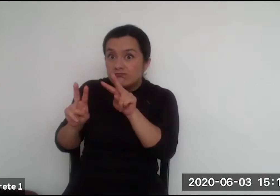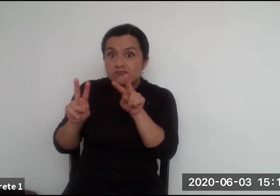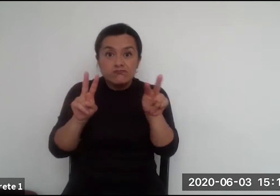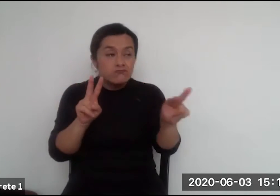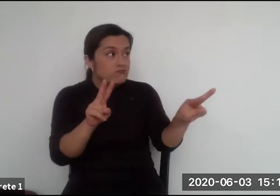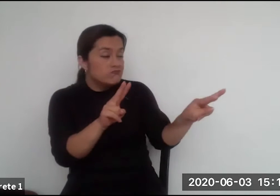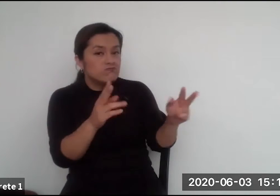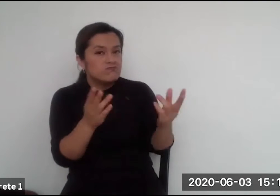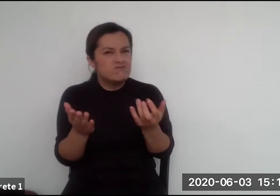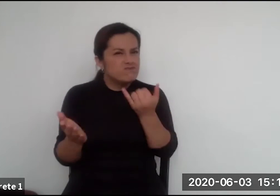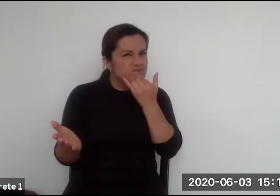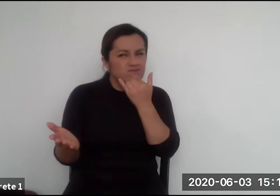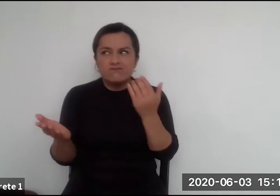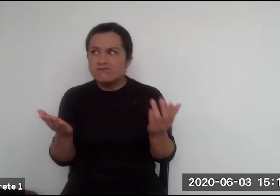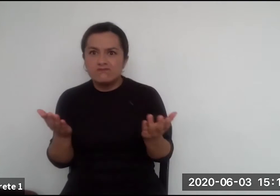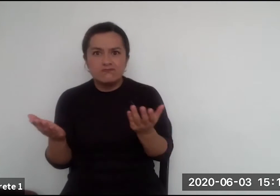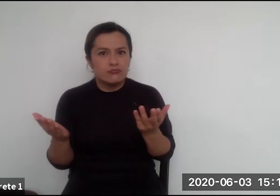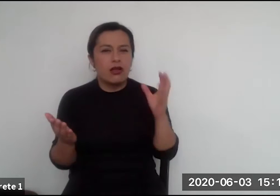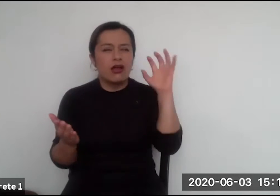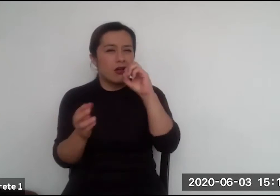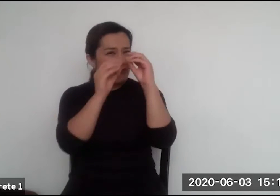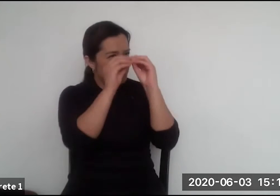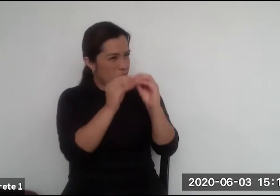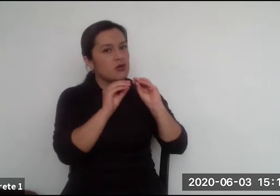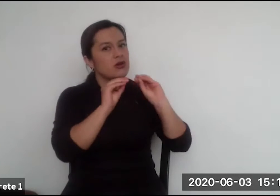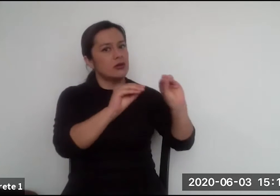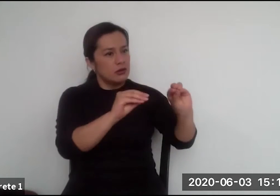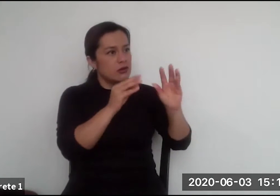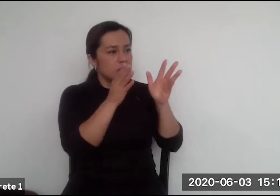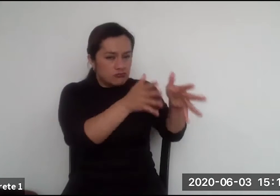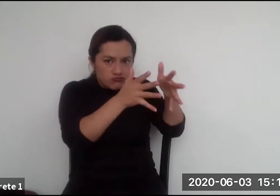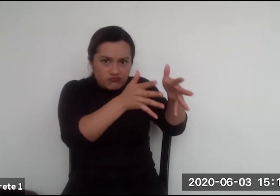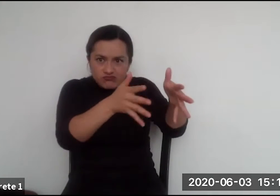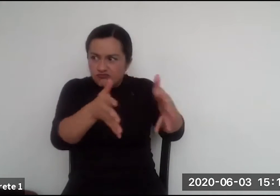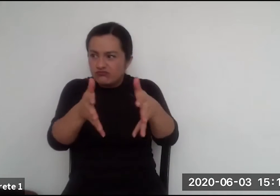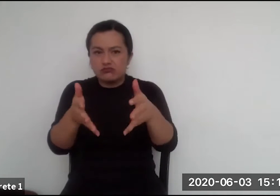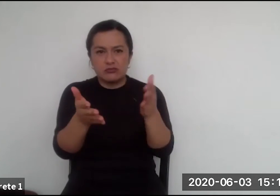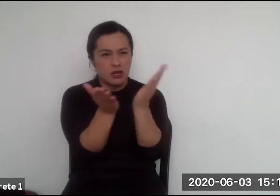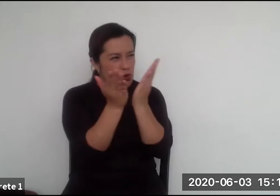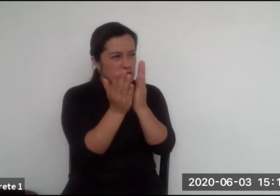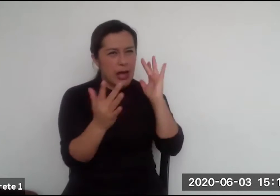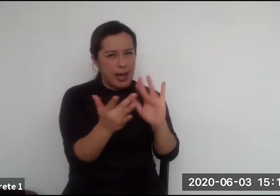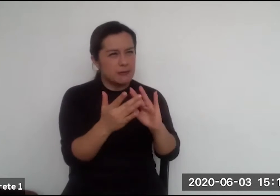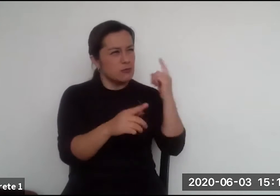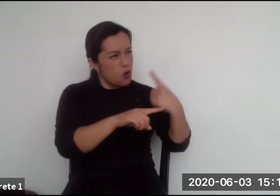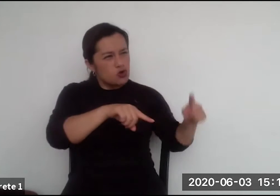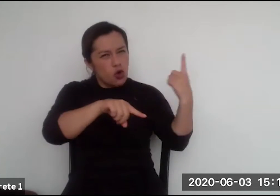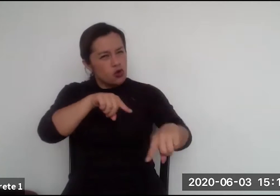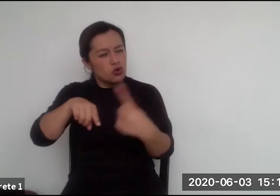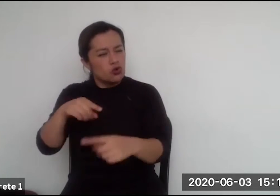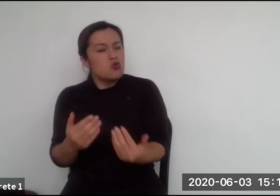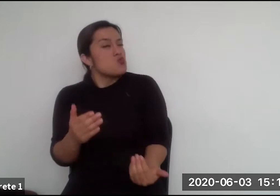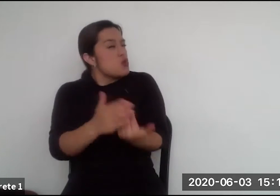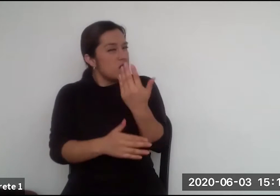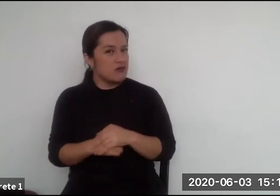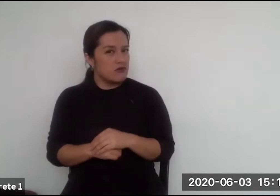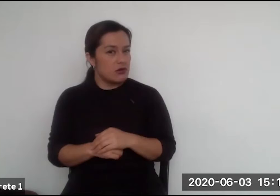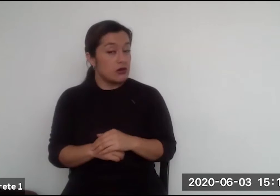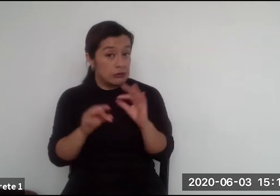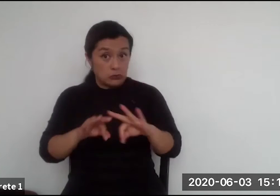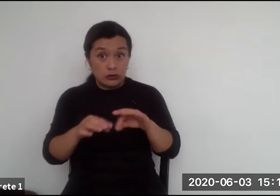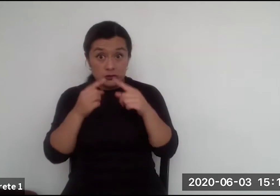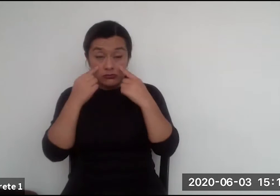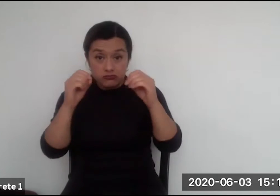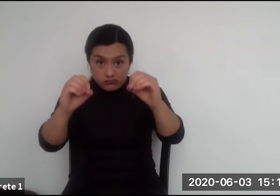en nuevas educaciones, otras educaciones también, pero que tendríamos que estar muy atentos y atentas